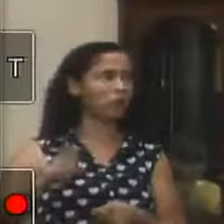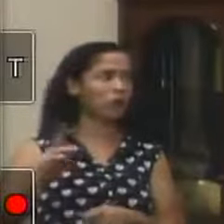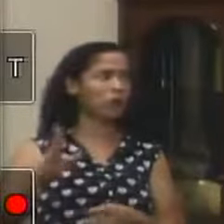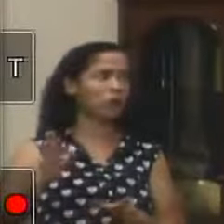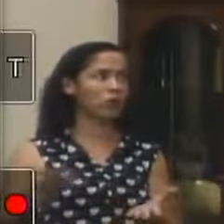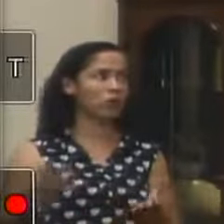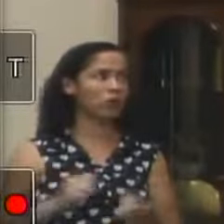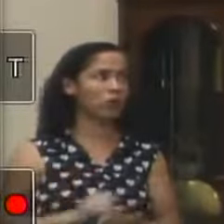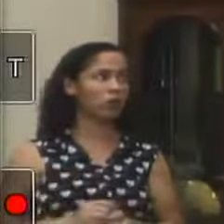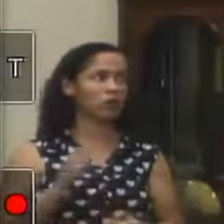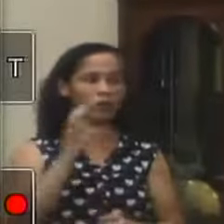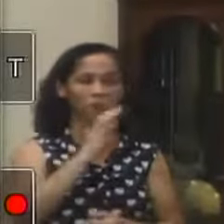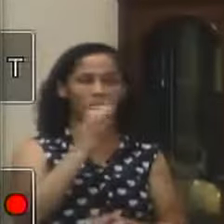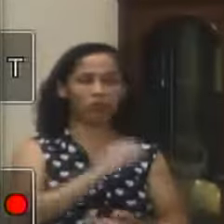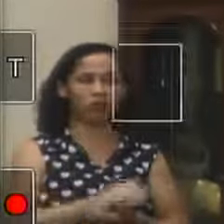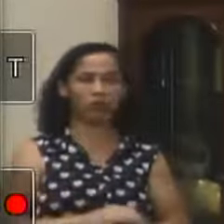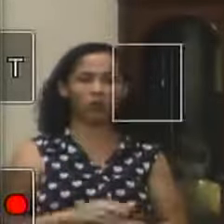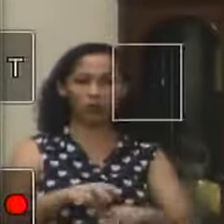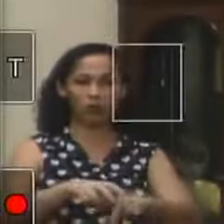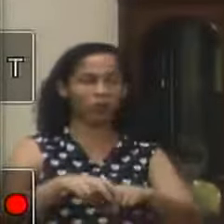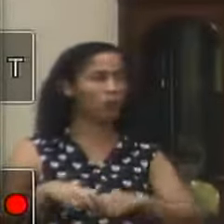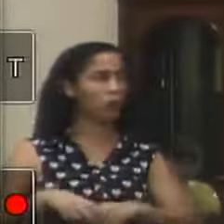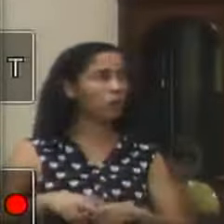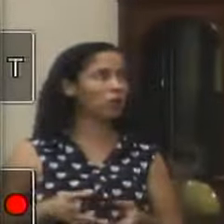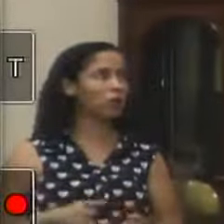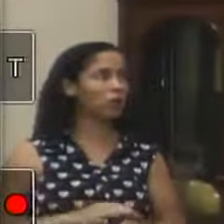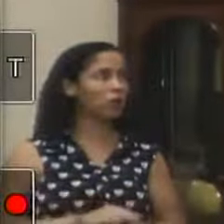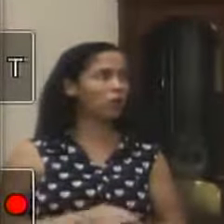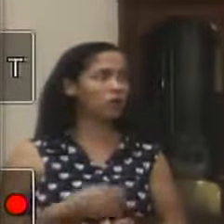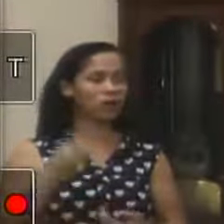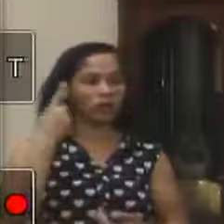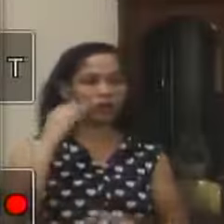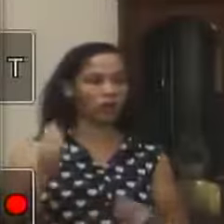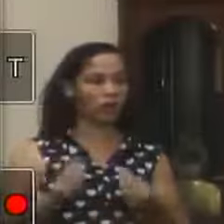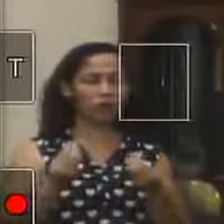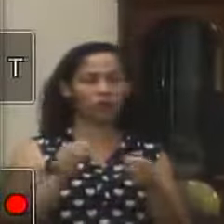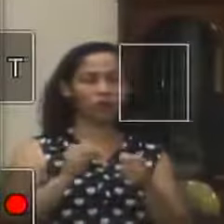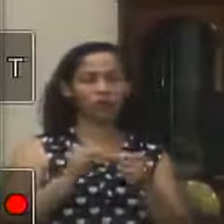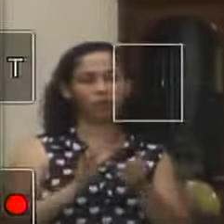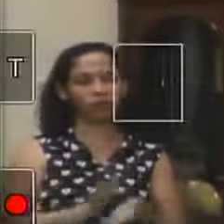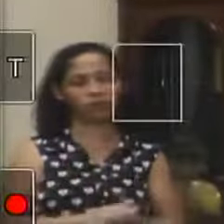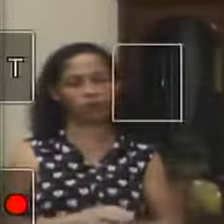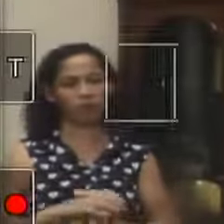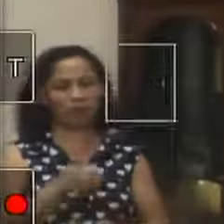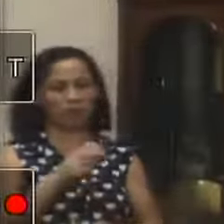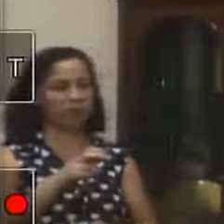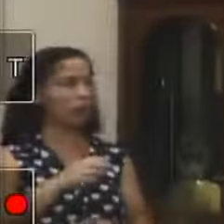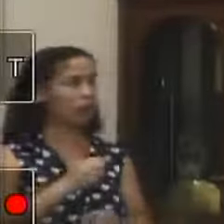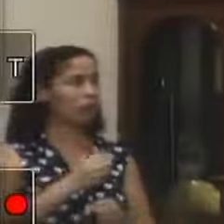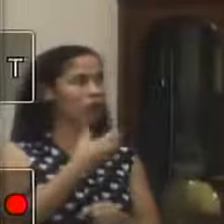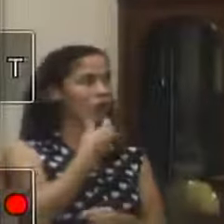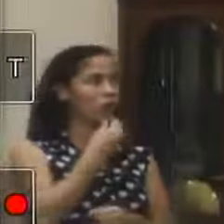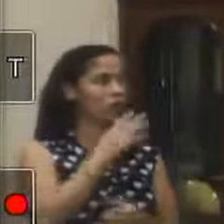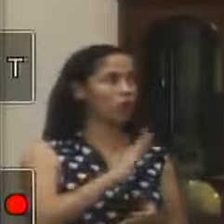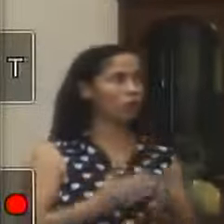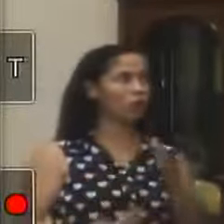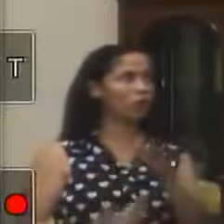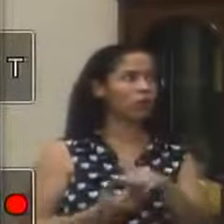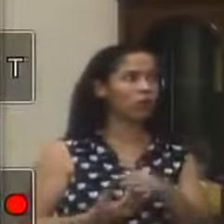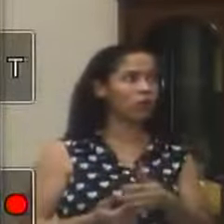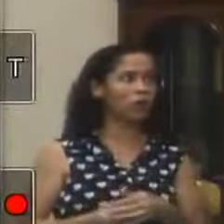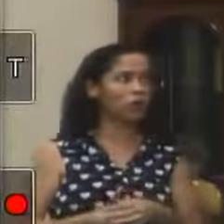agora gritando urgentemente por isso. Não sei como é que seria esse estudo, não sei o que seria 15 homens, claro que no final do ano a